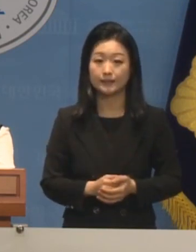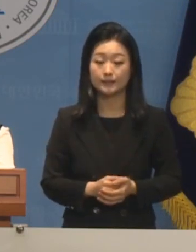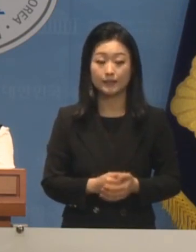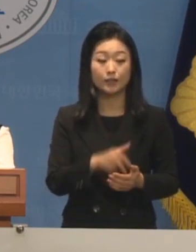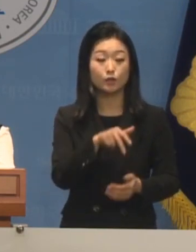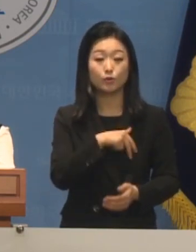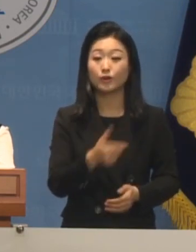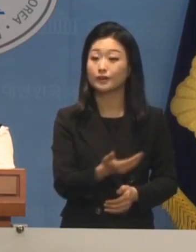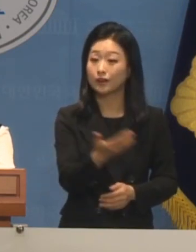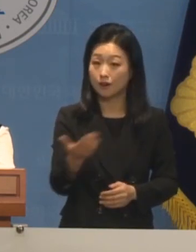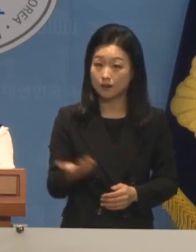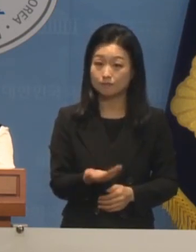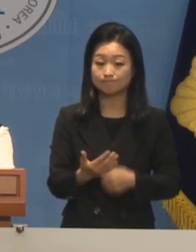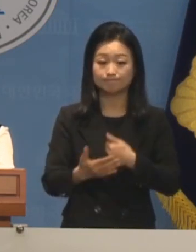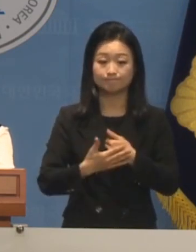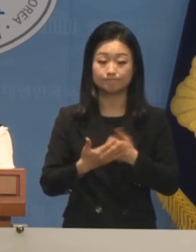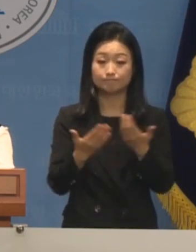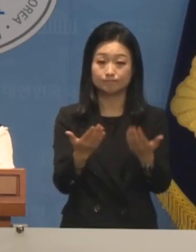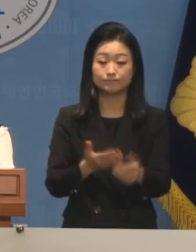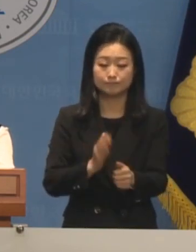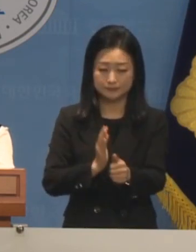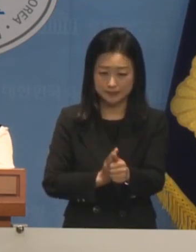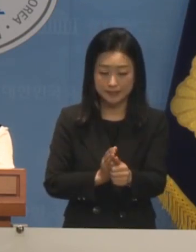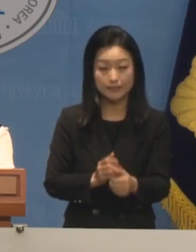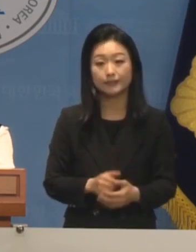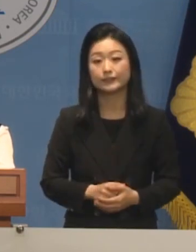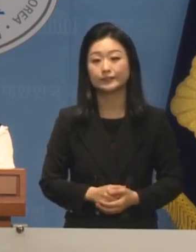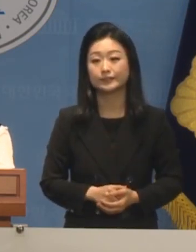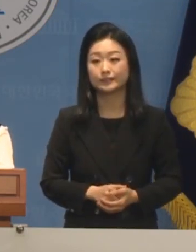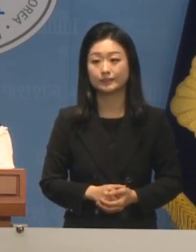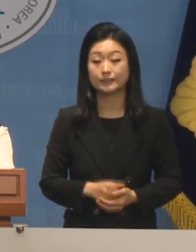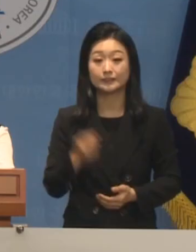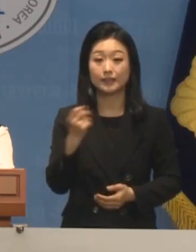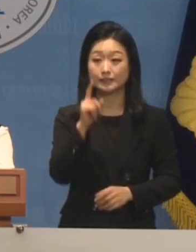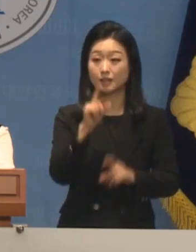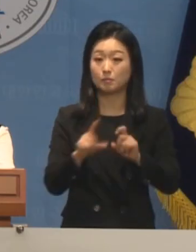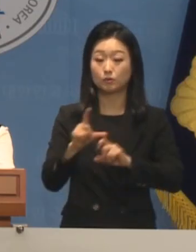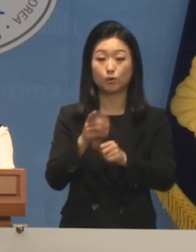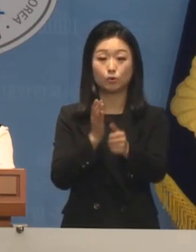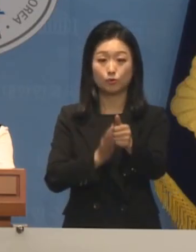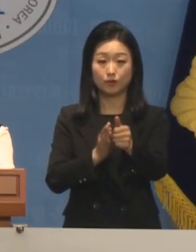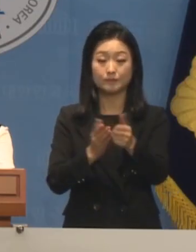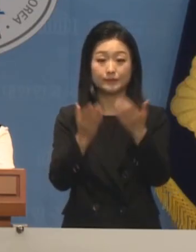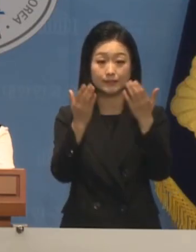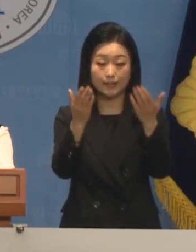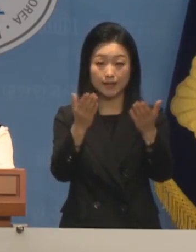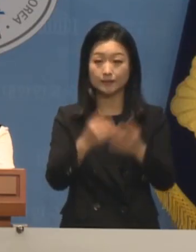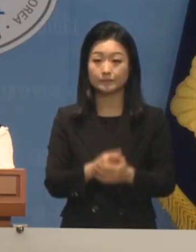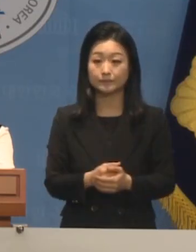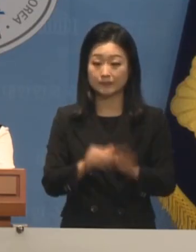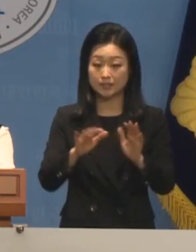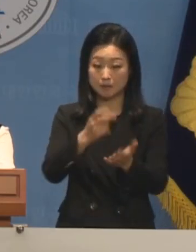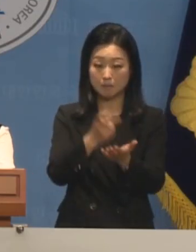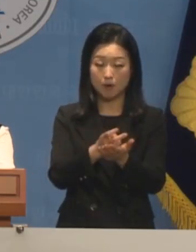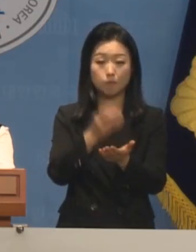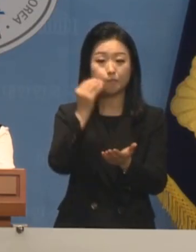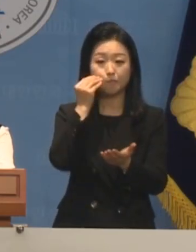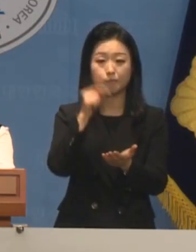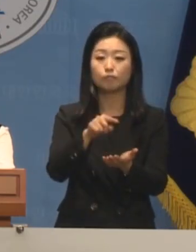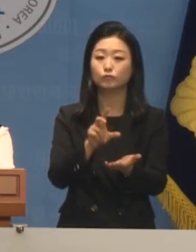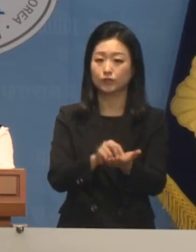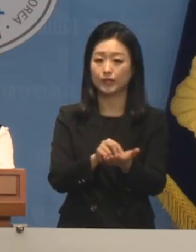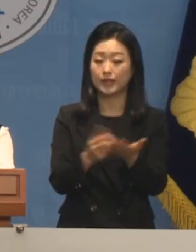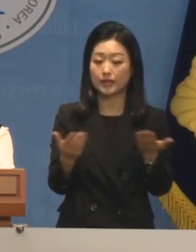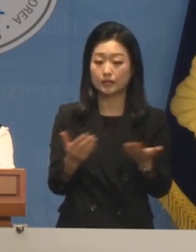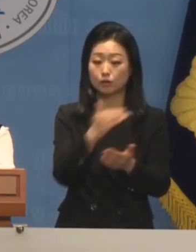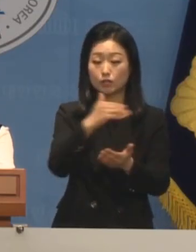의원님들의 더 많은 관심을 부탁드립 입니다 다시 한번 요구합니다 계류 중인 법안인 근로기준법